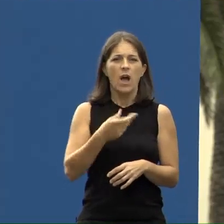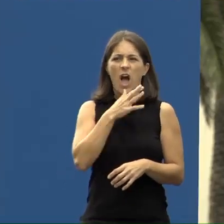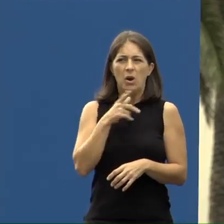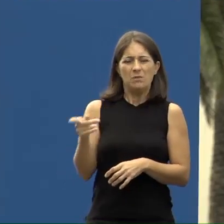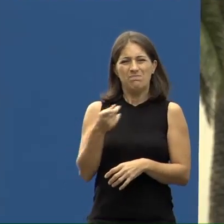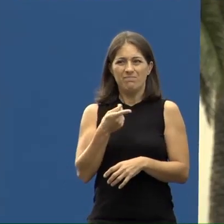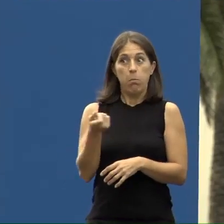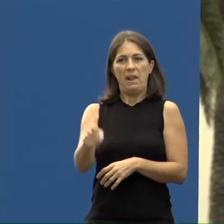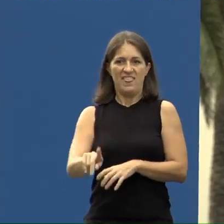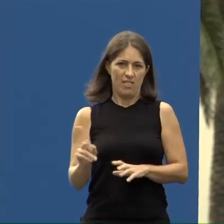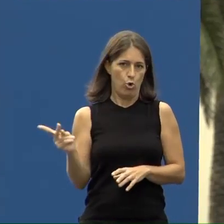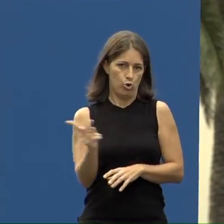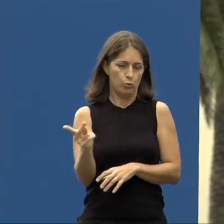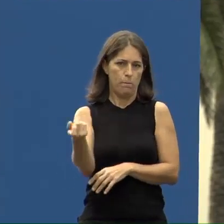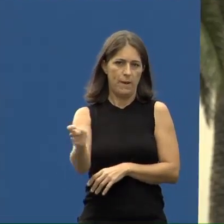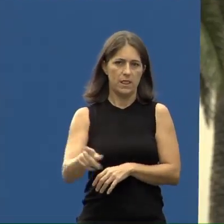Carlos Negreira.